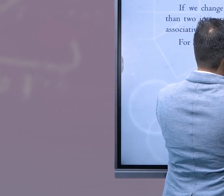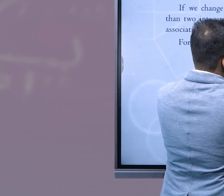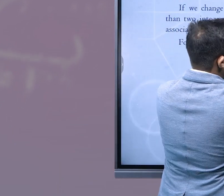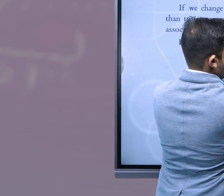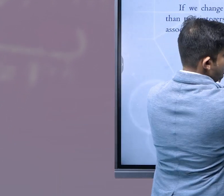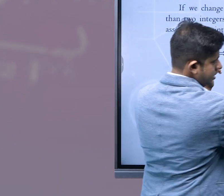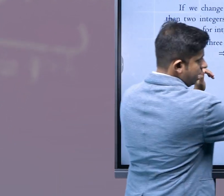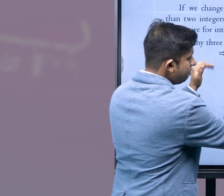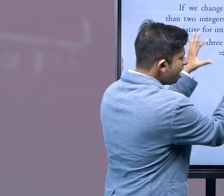plus r.